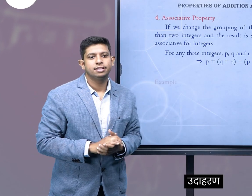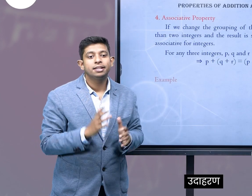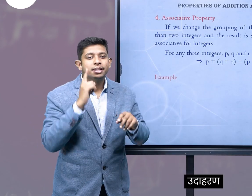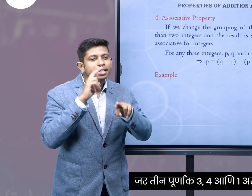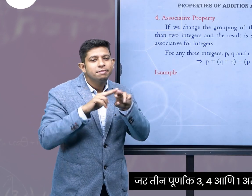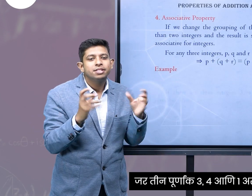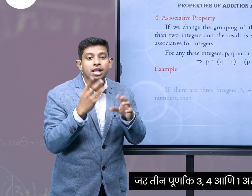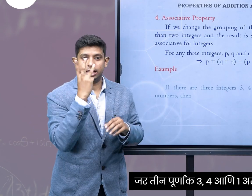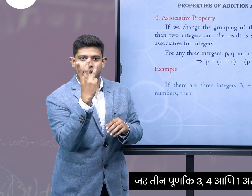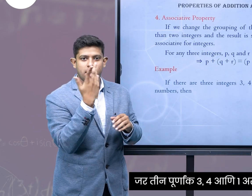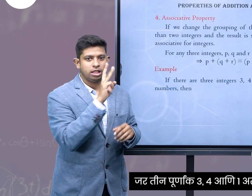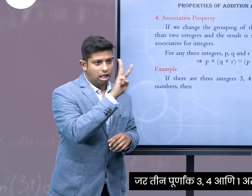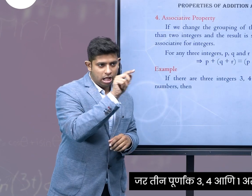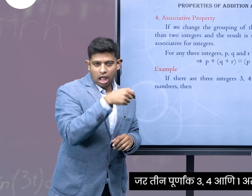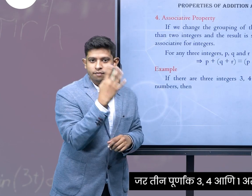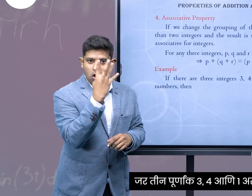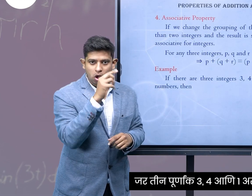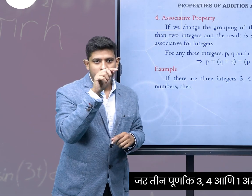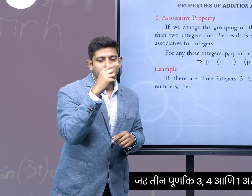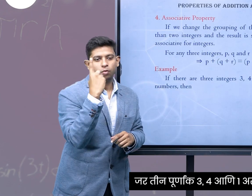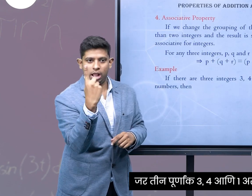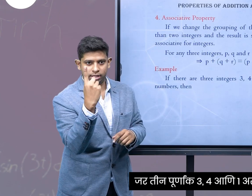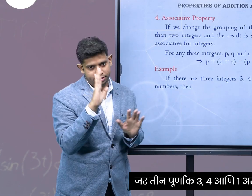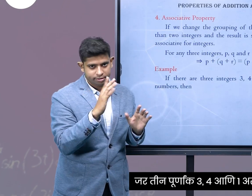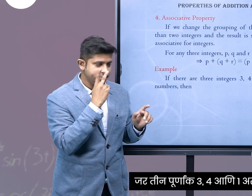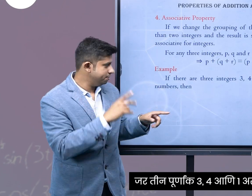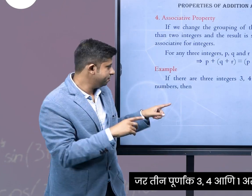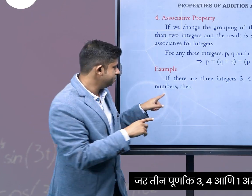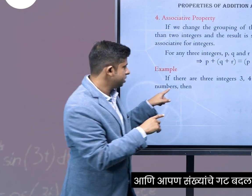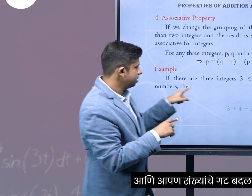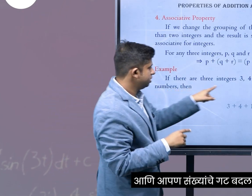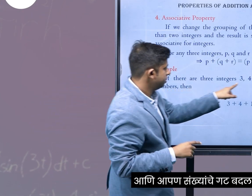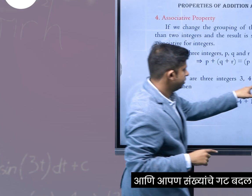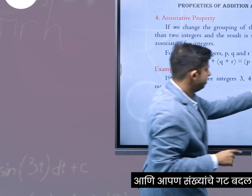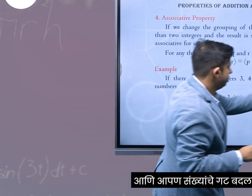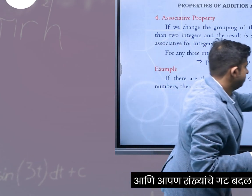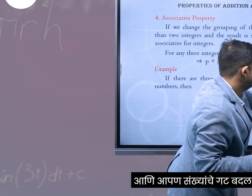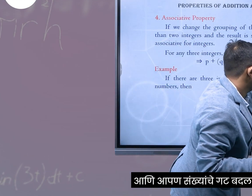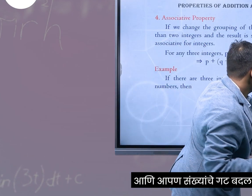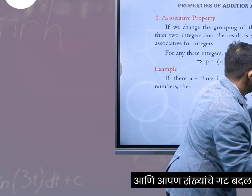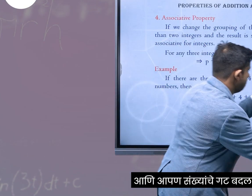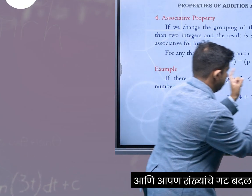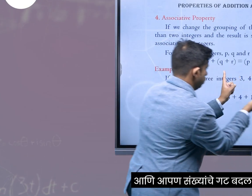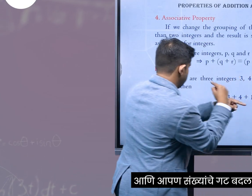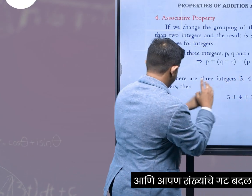उदाहरणार्थ जर 3 पूर्णांक 3, 4 आणि 1 असतील आणि आपण संख्याचे गट बदलले तर